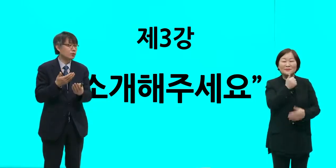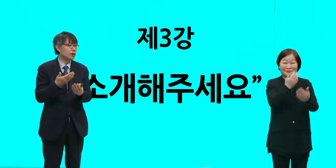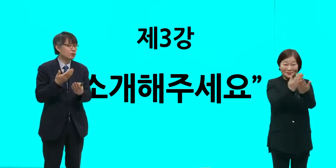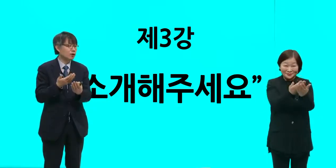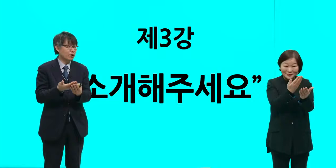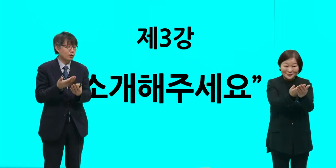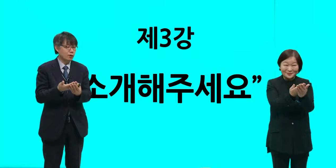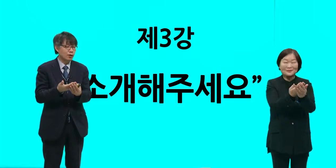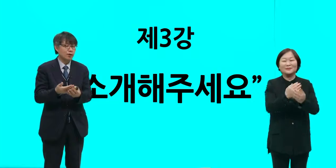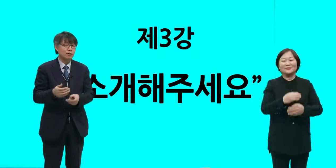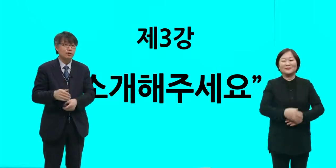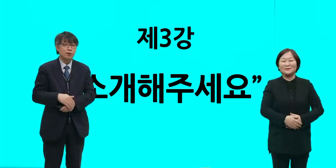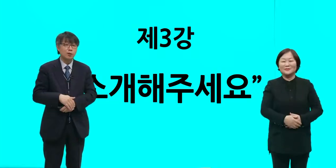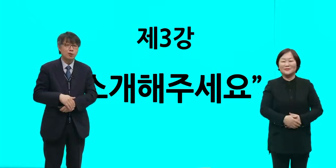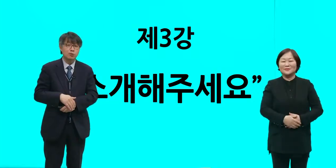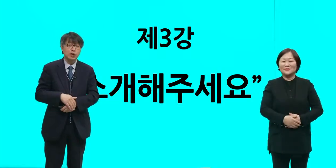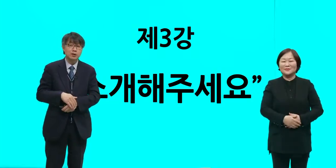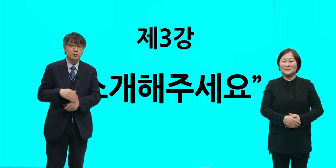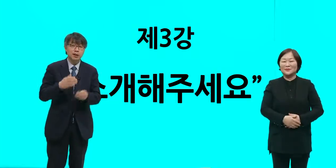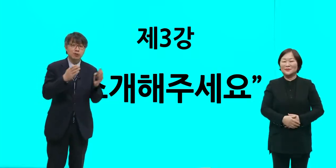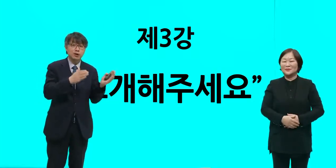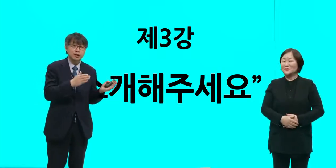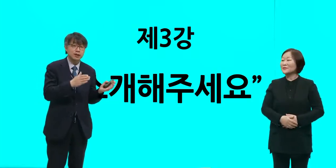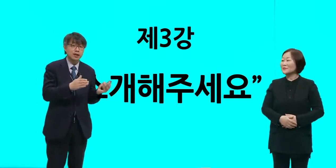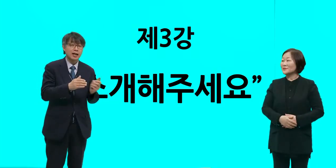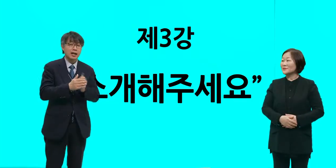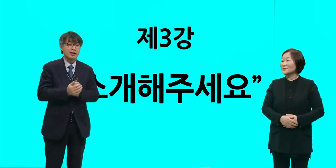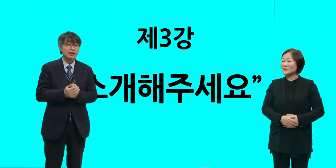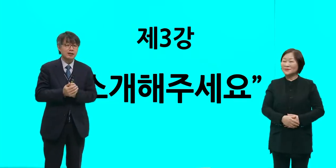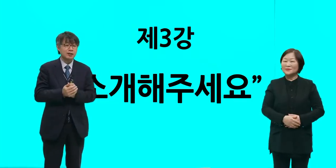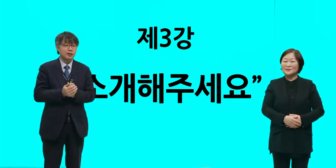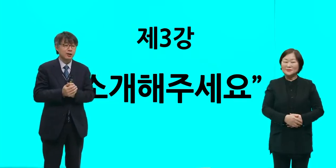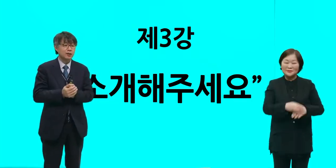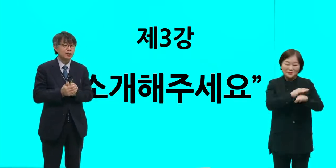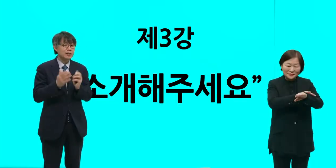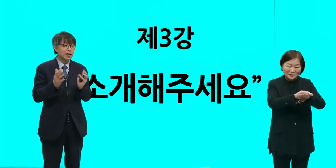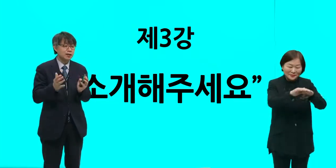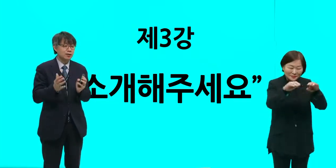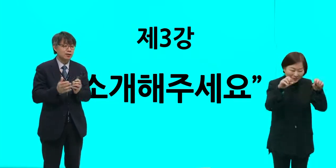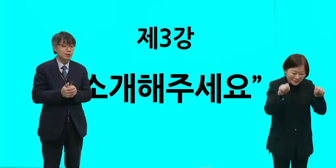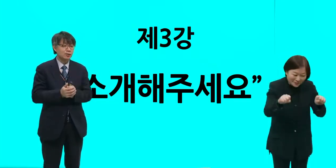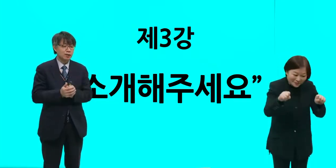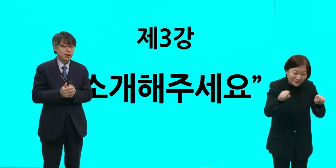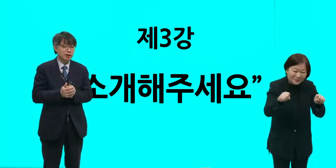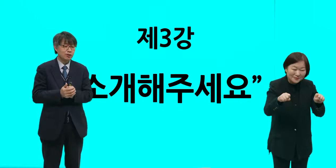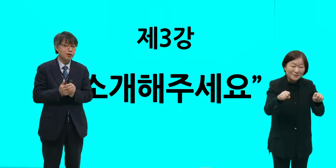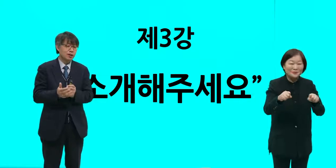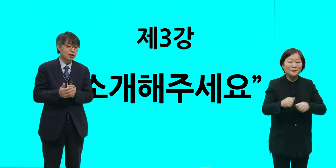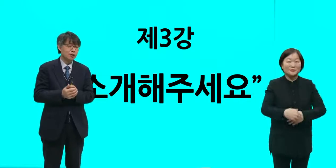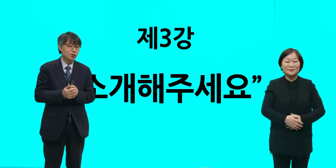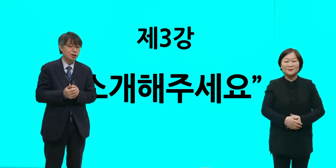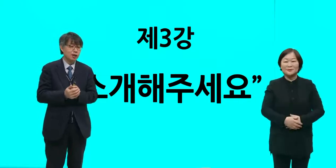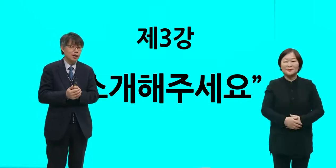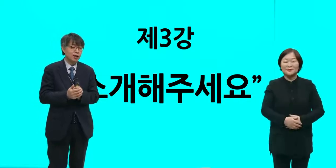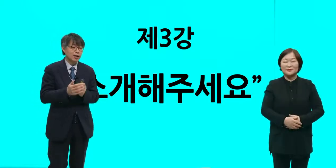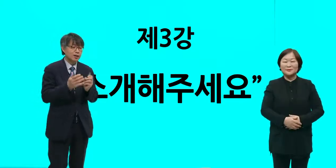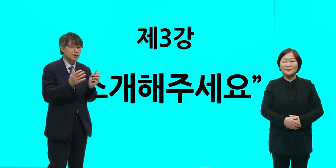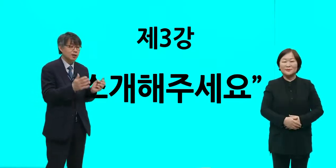소개해 주세요. 뭐 우리가 이제 지난주에는 안녕하세요 해서 인사하는 거를 배웠잖아요. 인사하는 걸 배웠는데 그